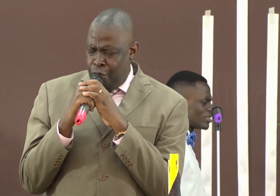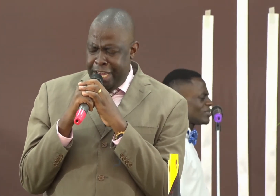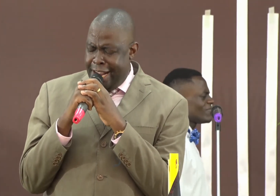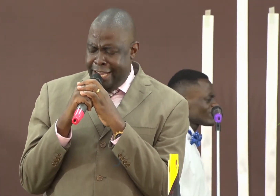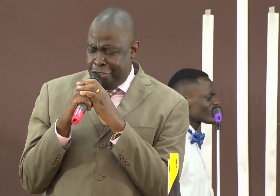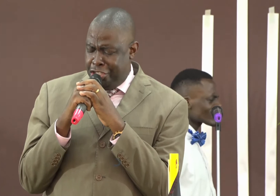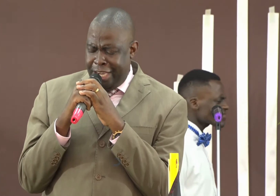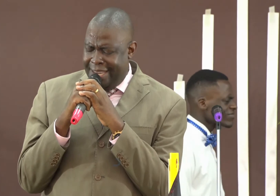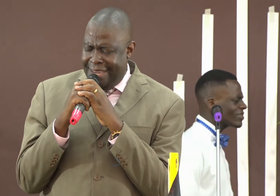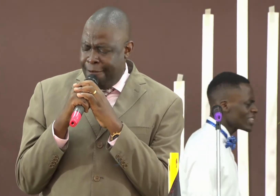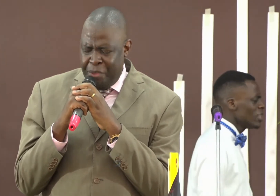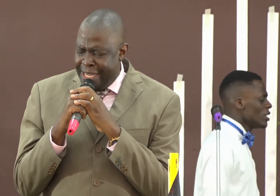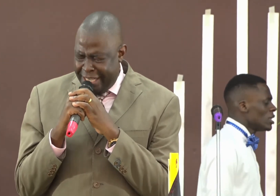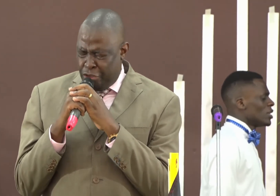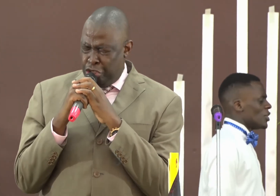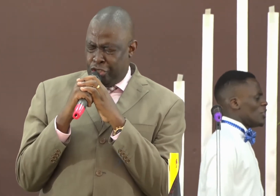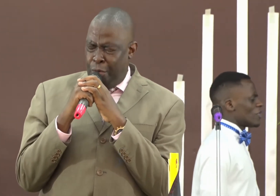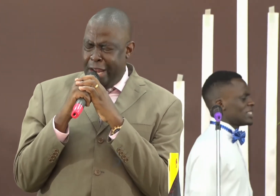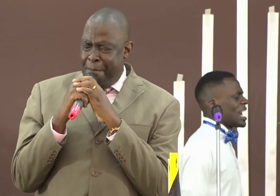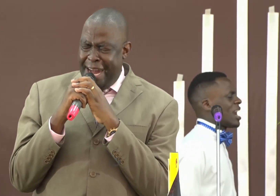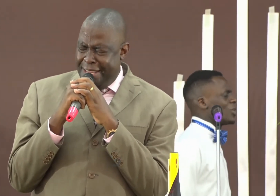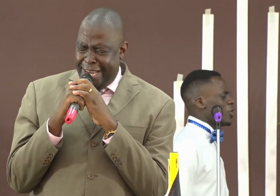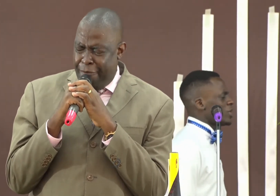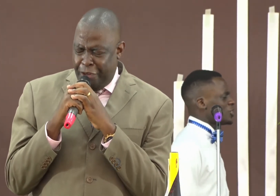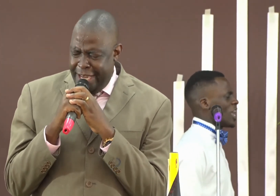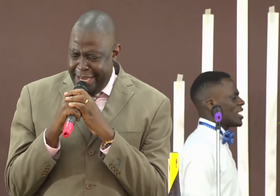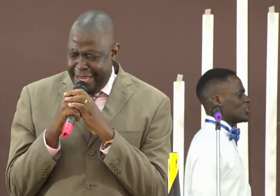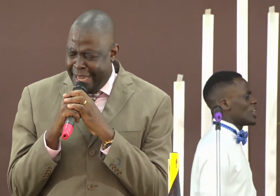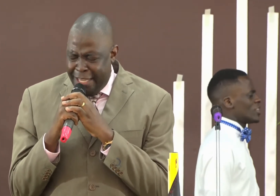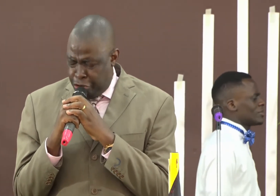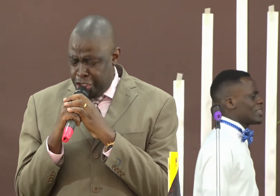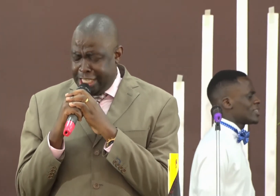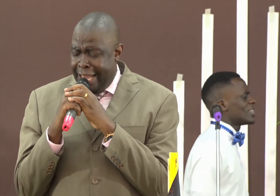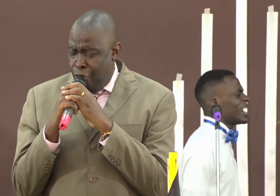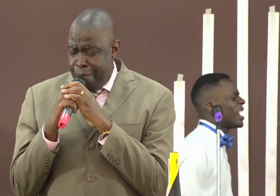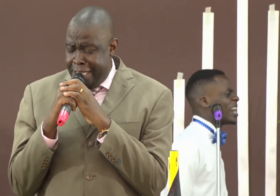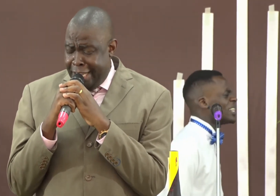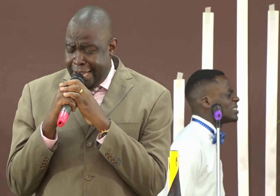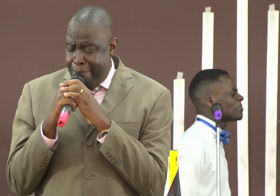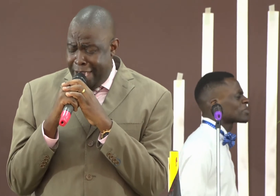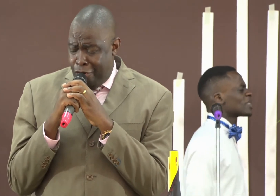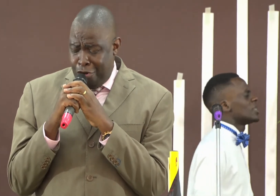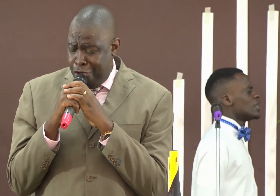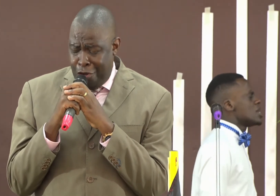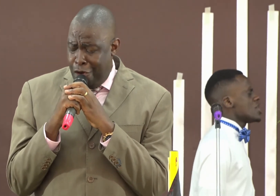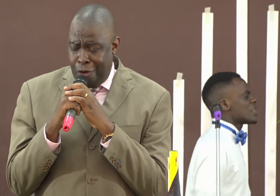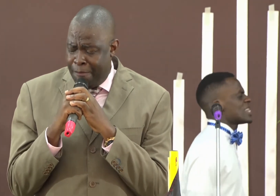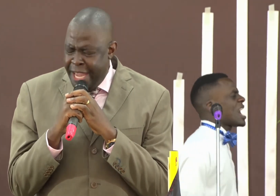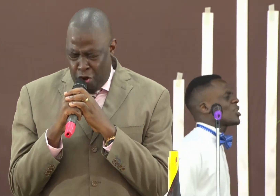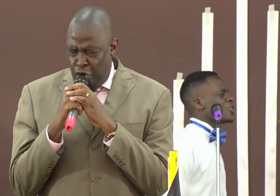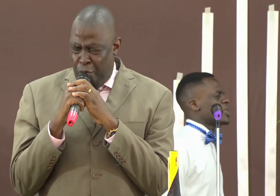Otuongere uwea gala tunje Tetu sobola manji gape Tusala ubiteka mikono